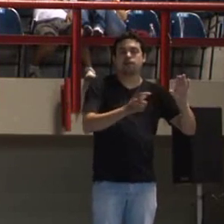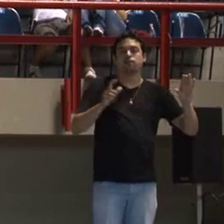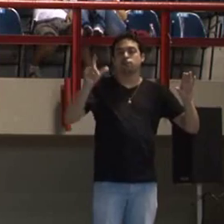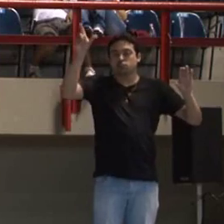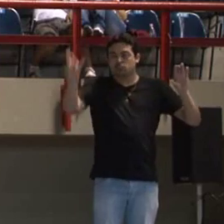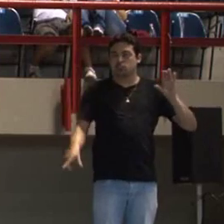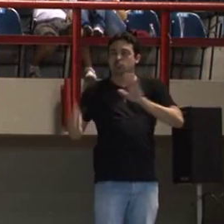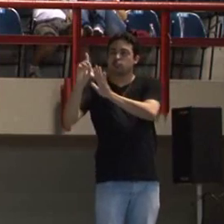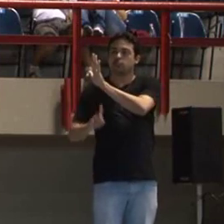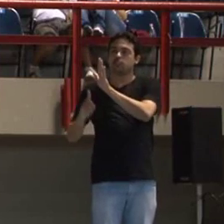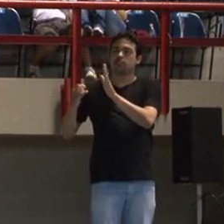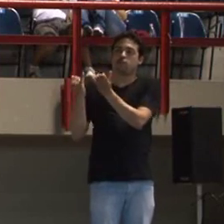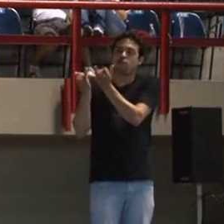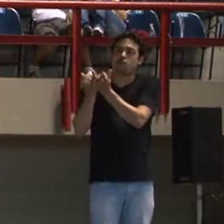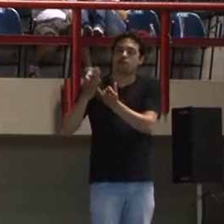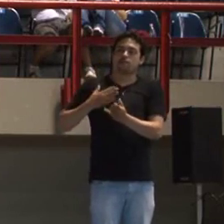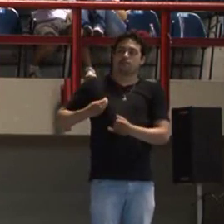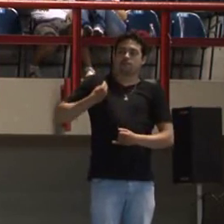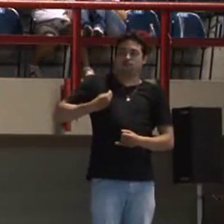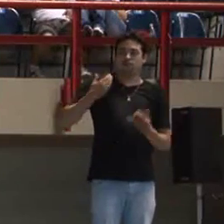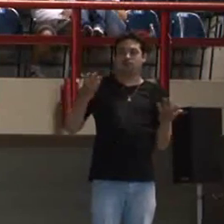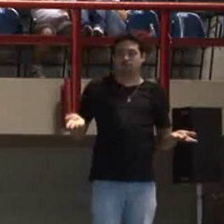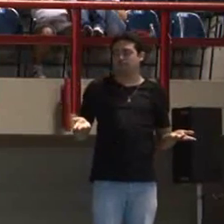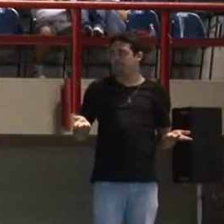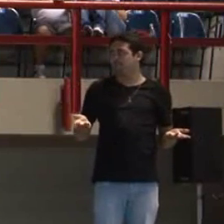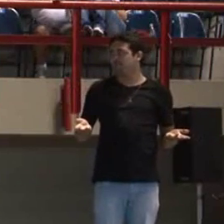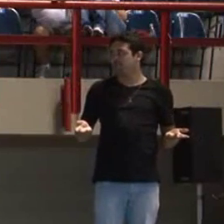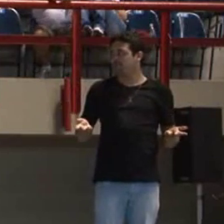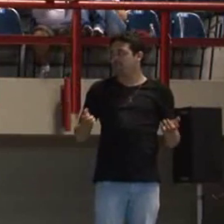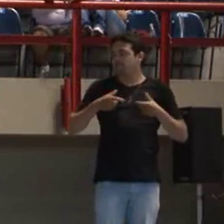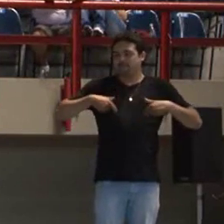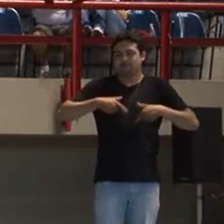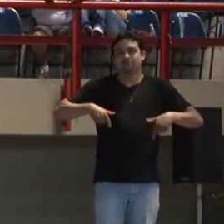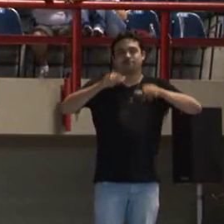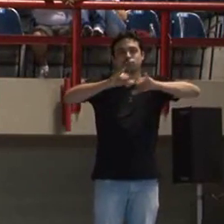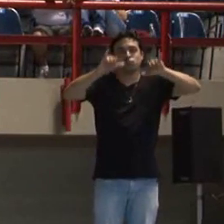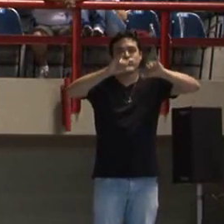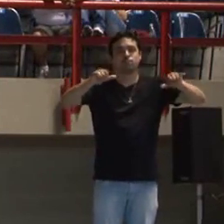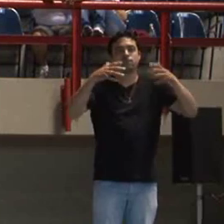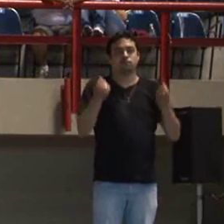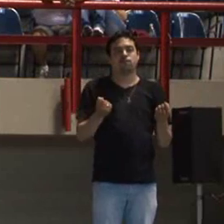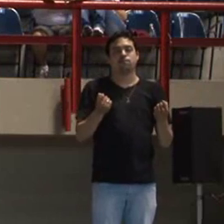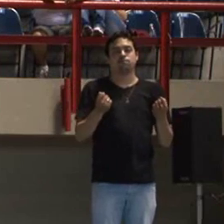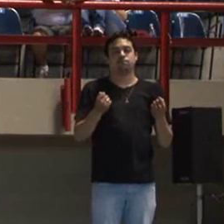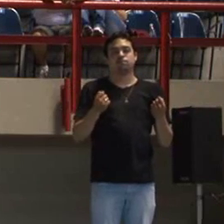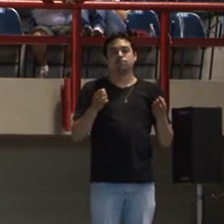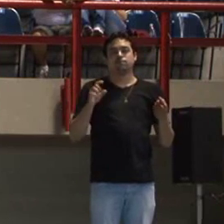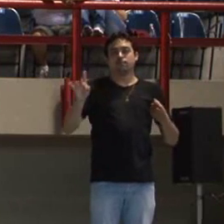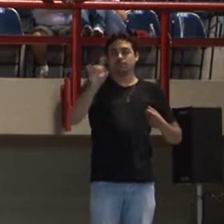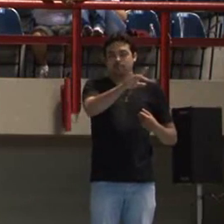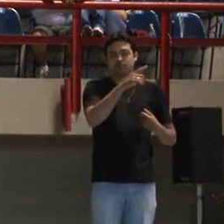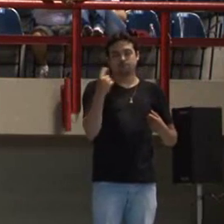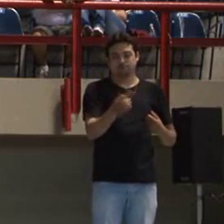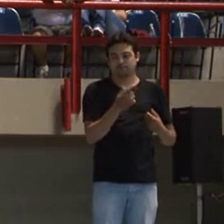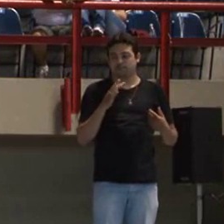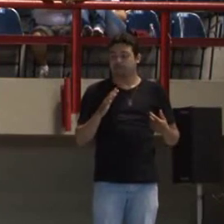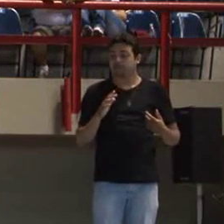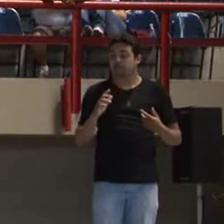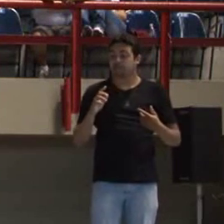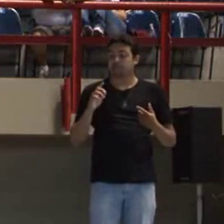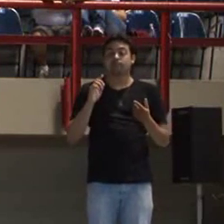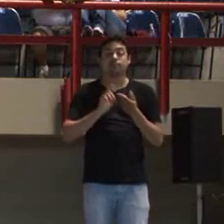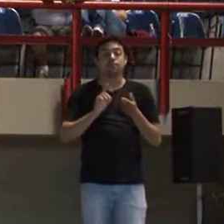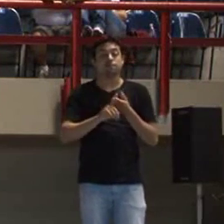vida. Tá? Você pode propagar esta ideia aí, né? Campanha da vida, cada um com a sua. Tá?